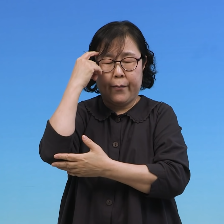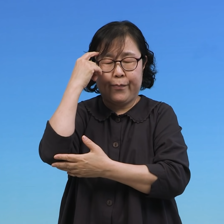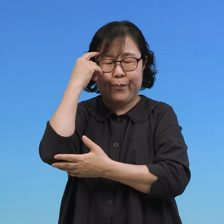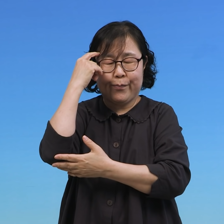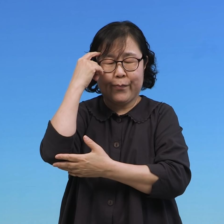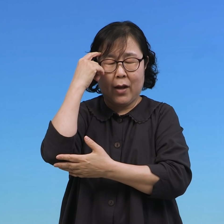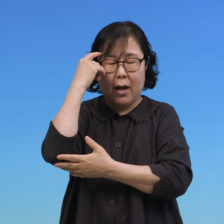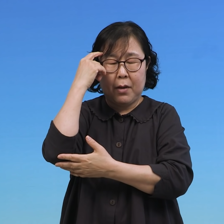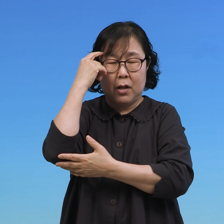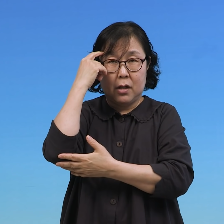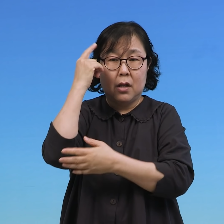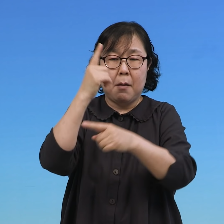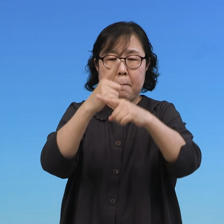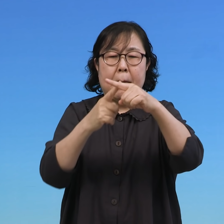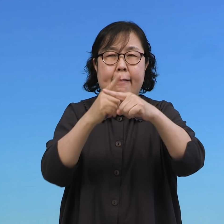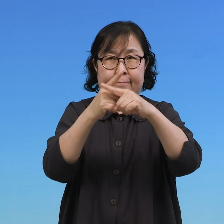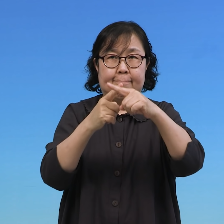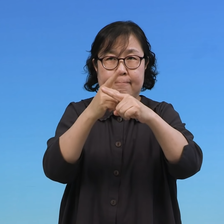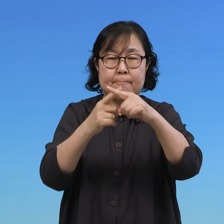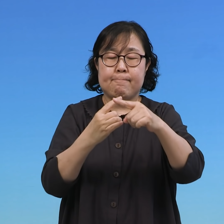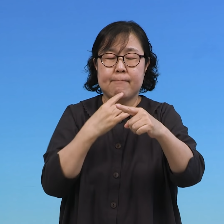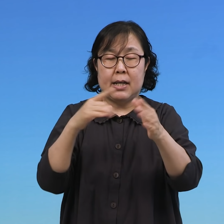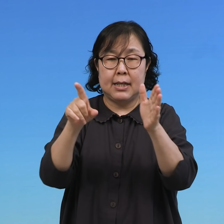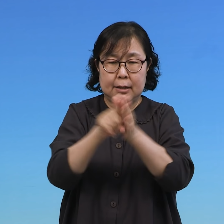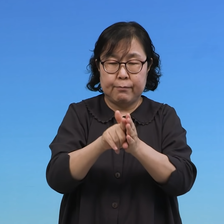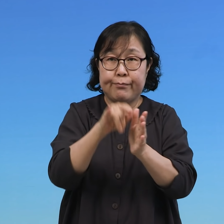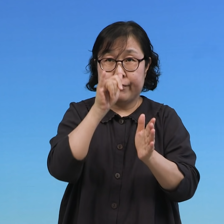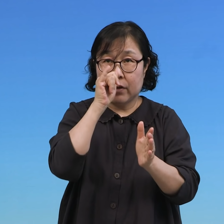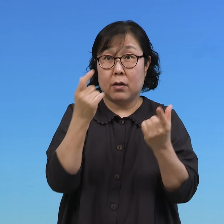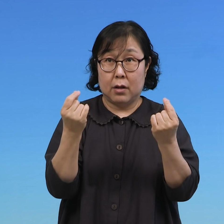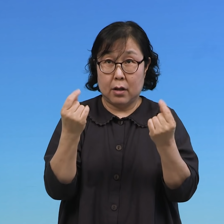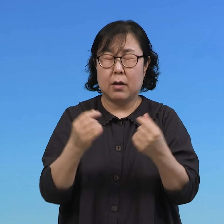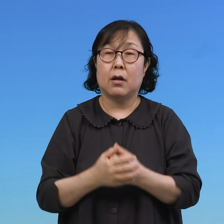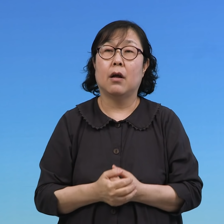신앙생활을 하면은 그거는 반쪽짜리 신앙이에요.